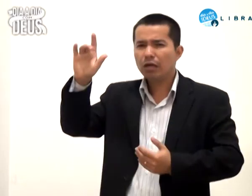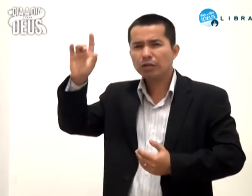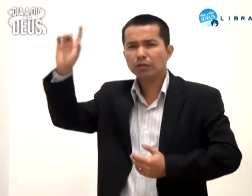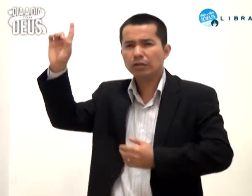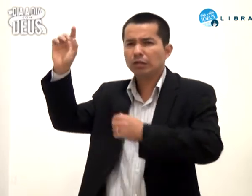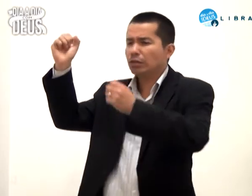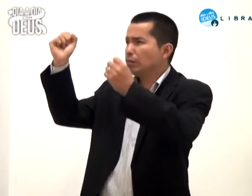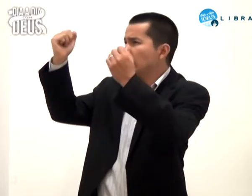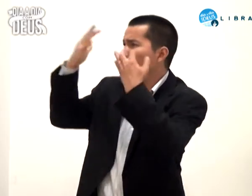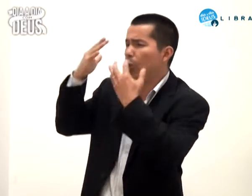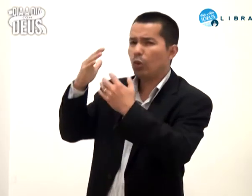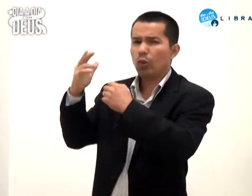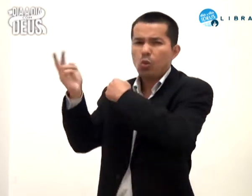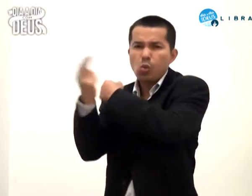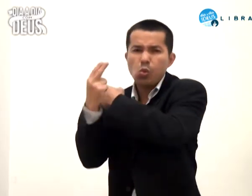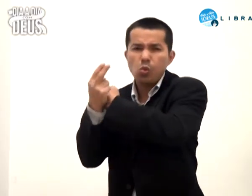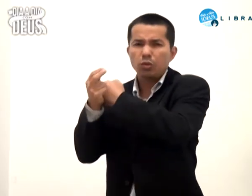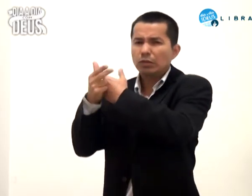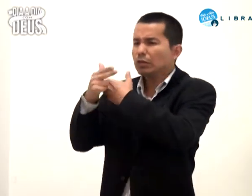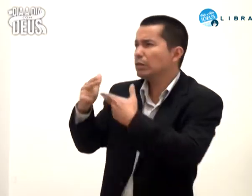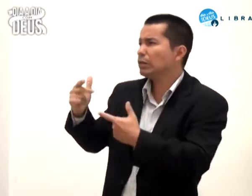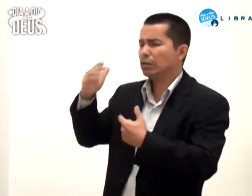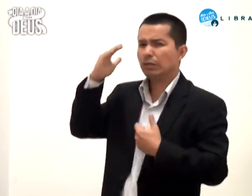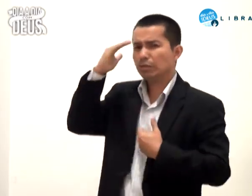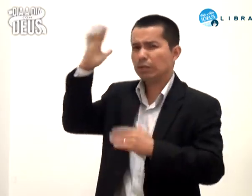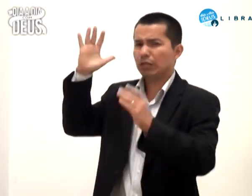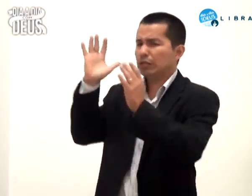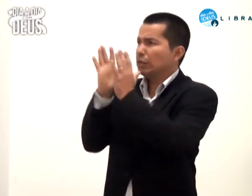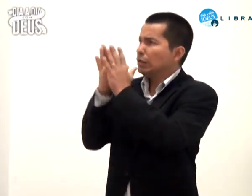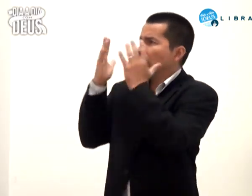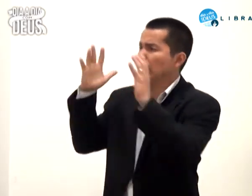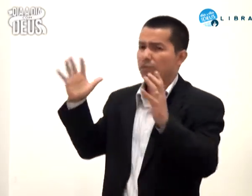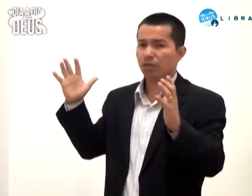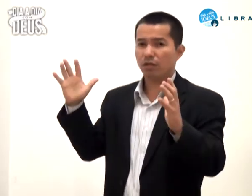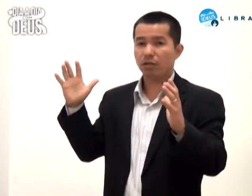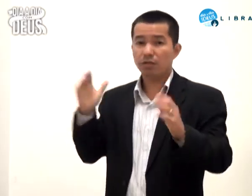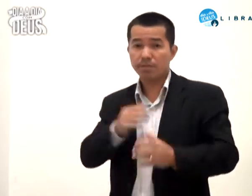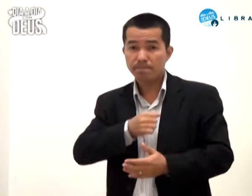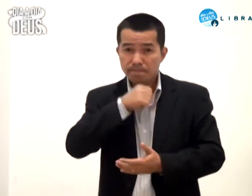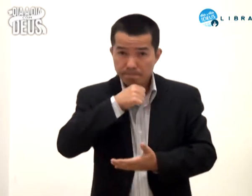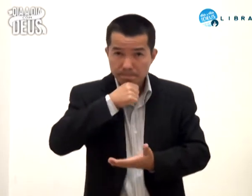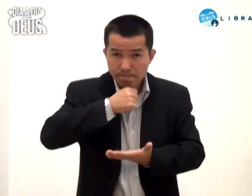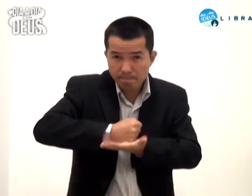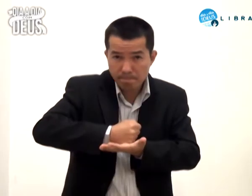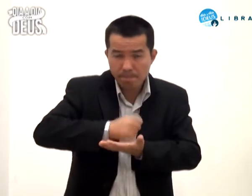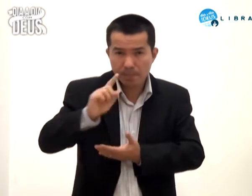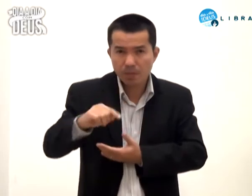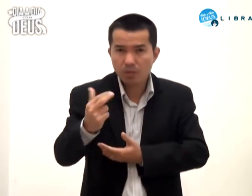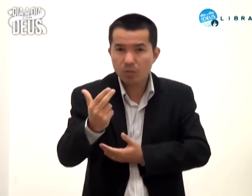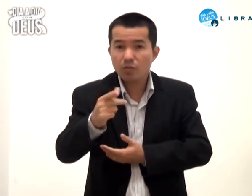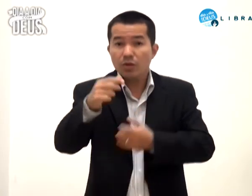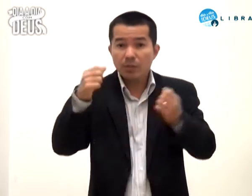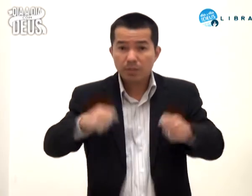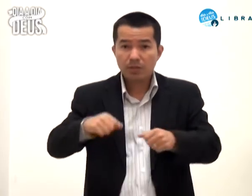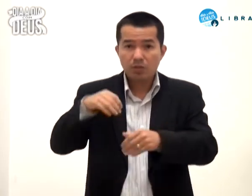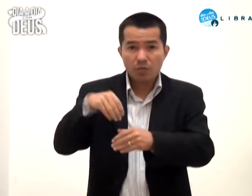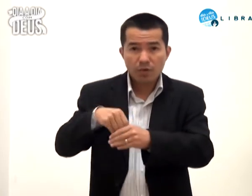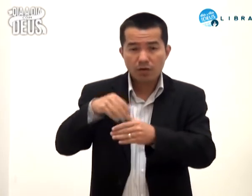um motivo de gratidão a Deus. Bom, se você tinha um motivo de gratidão, você não podia celebrar isso sozinho, você tinha que fazer